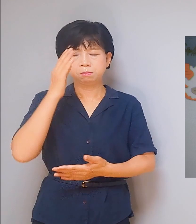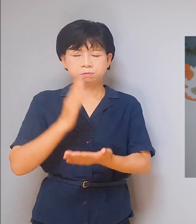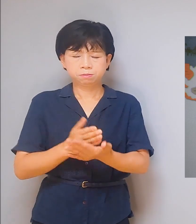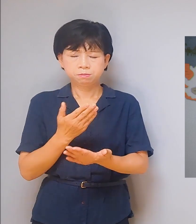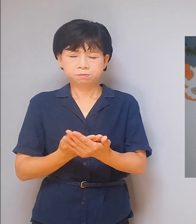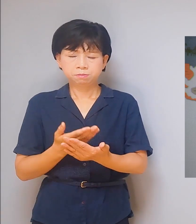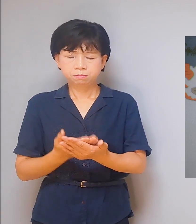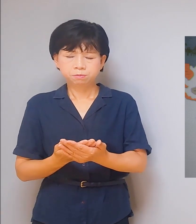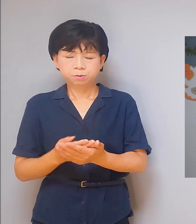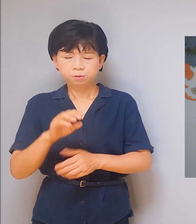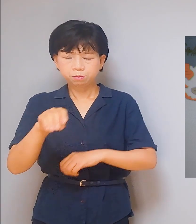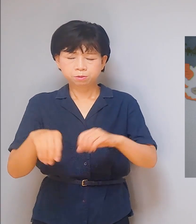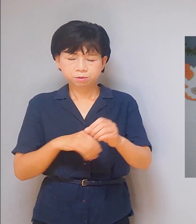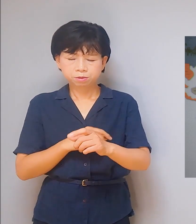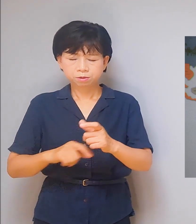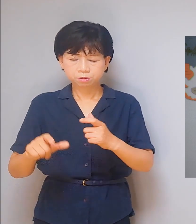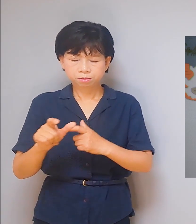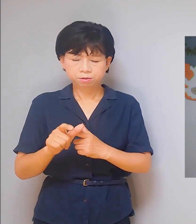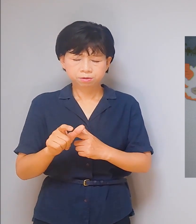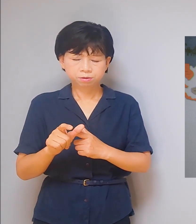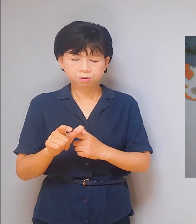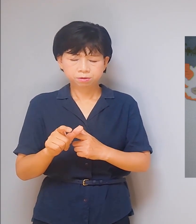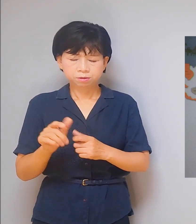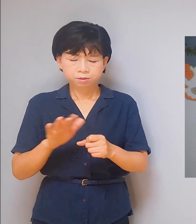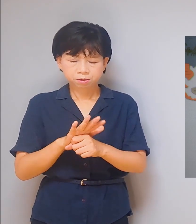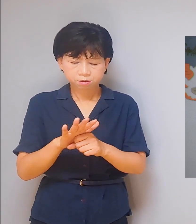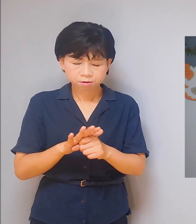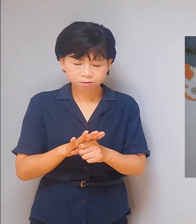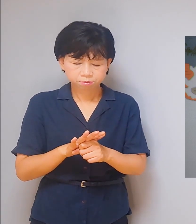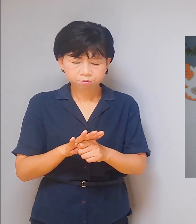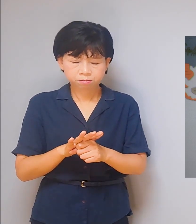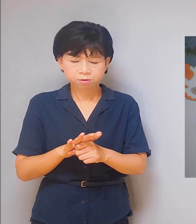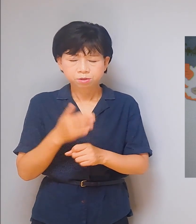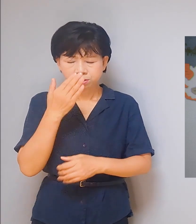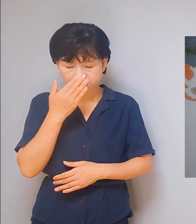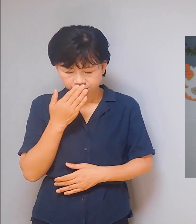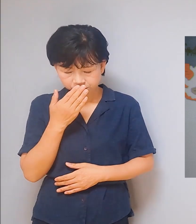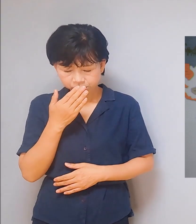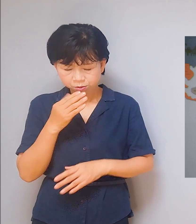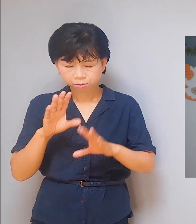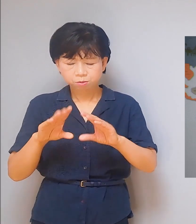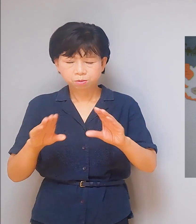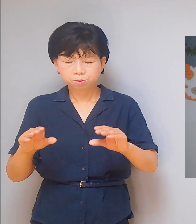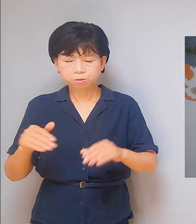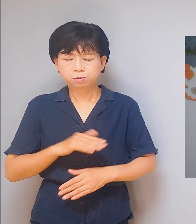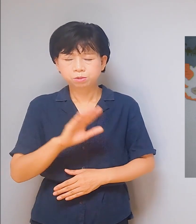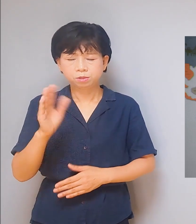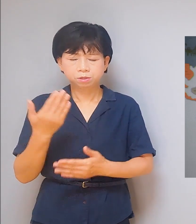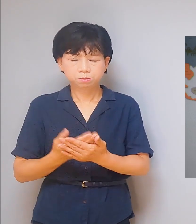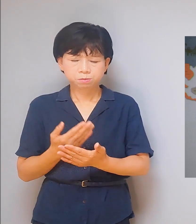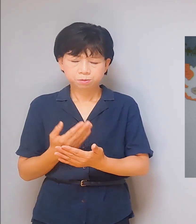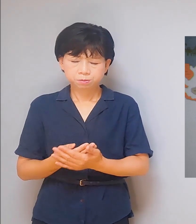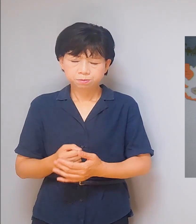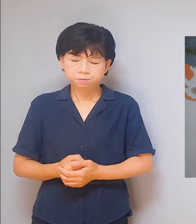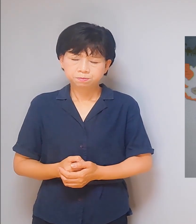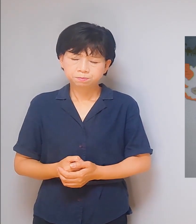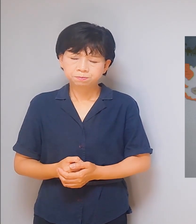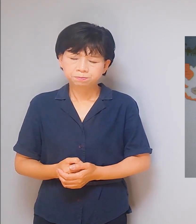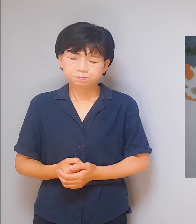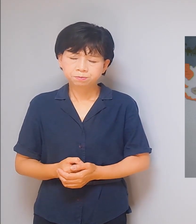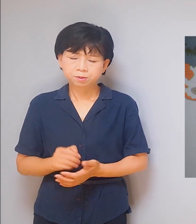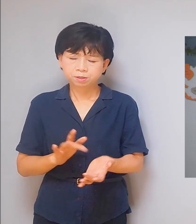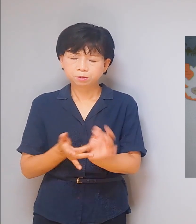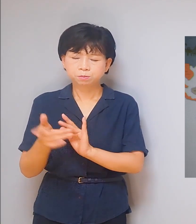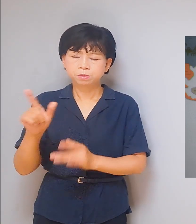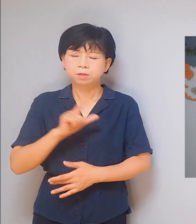않게 해주시며 오히려 더 사랑하고 또 겸손해지고 온유해지는 우리들 되게 하여